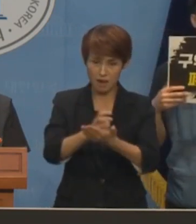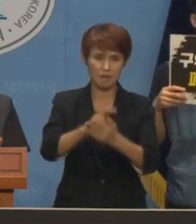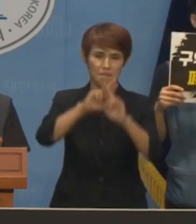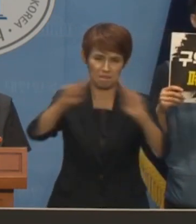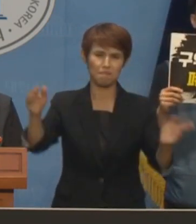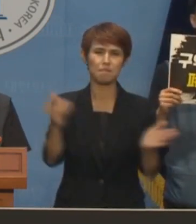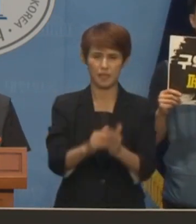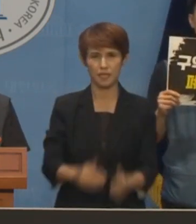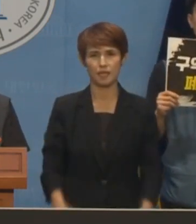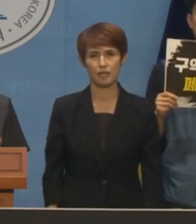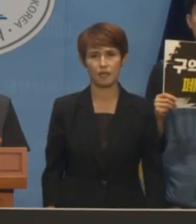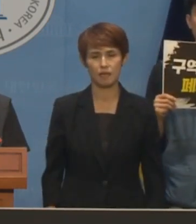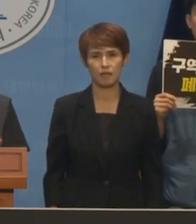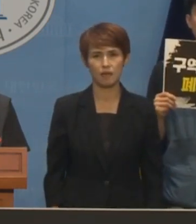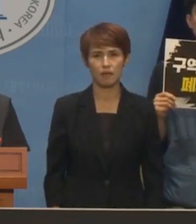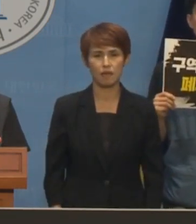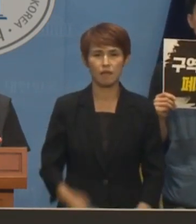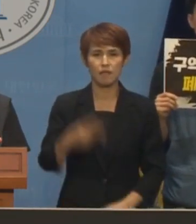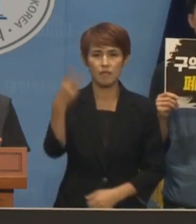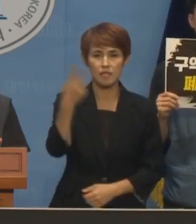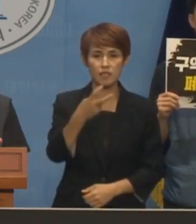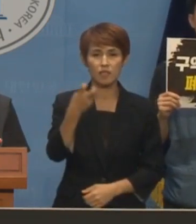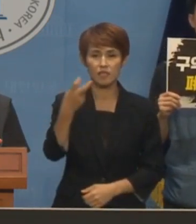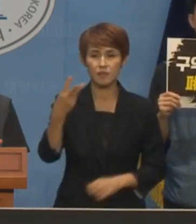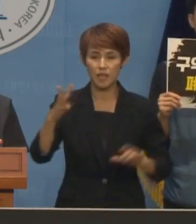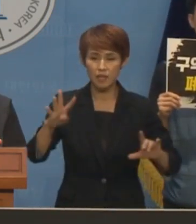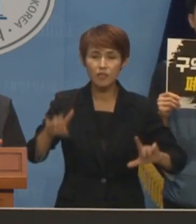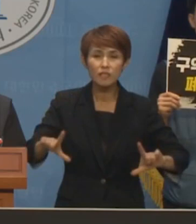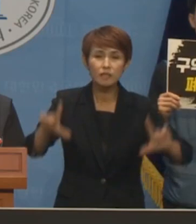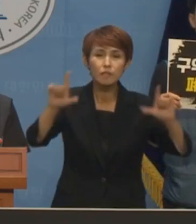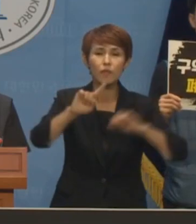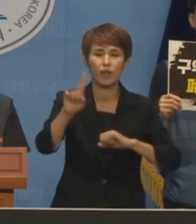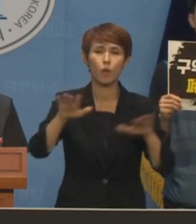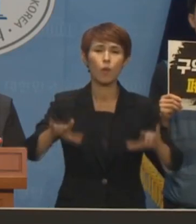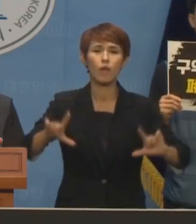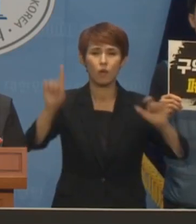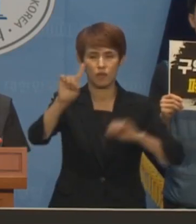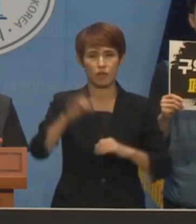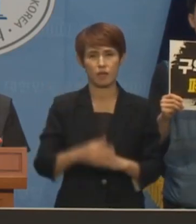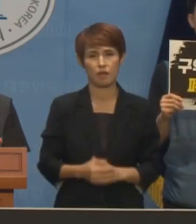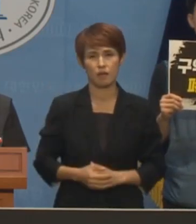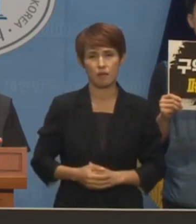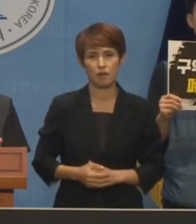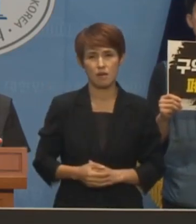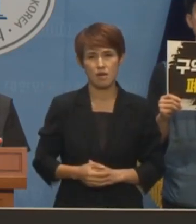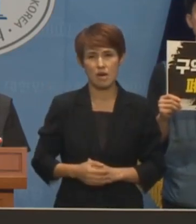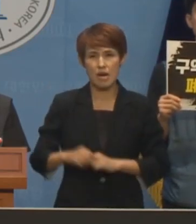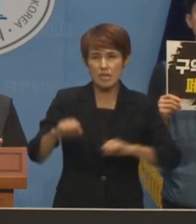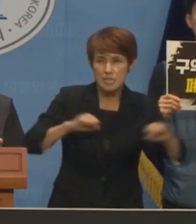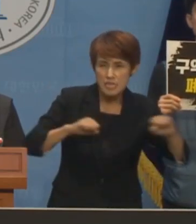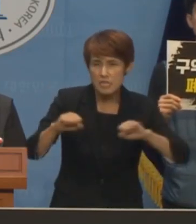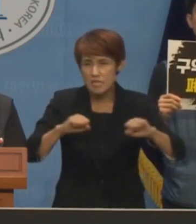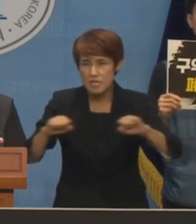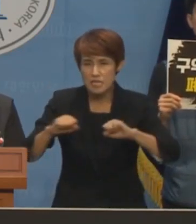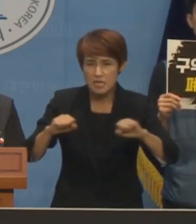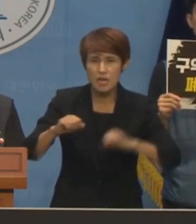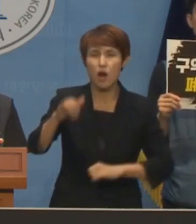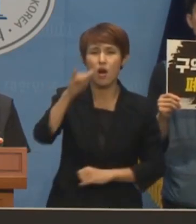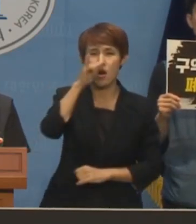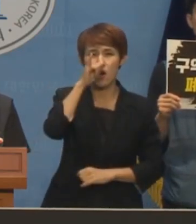폐지하였습니다 2024년 지금은 어떠한가요 개처럼 뛰고 있긴 합니다는